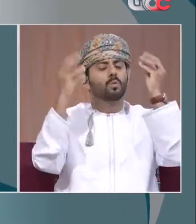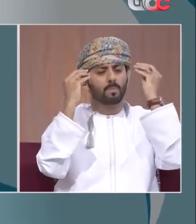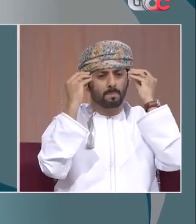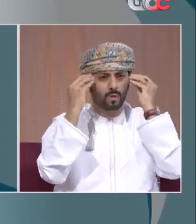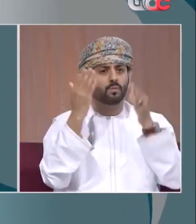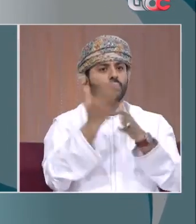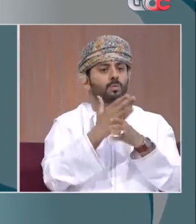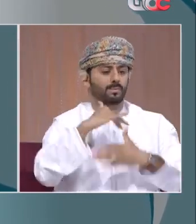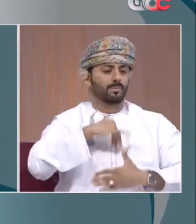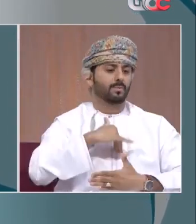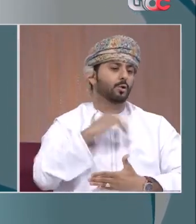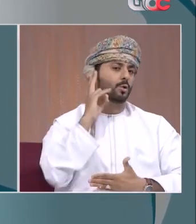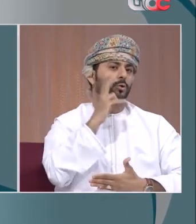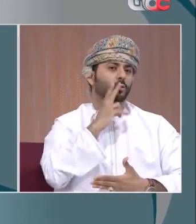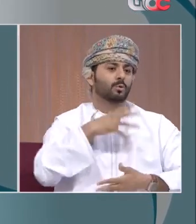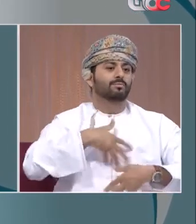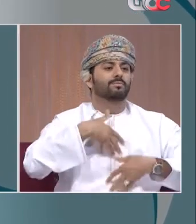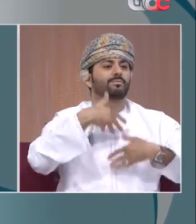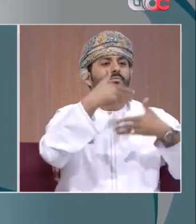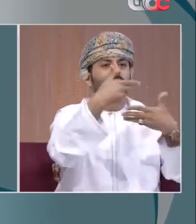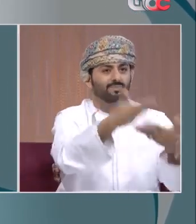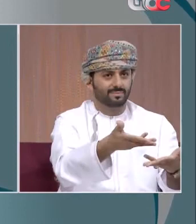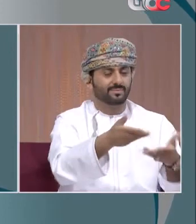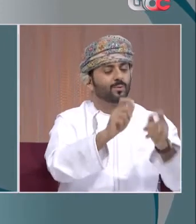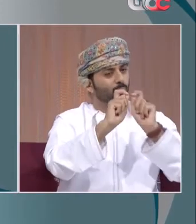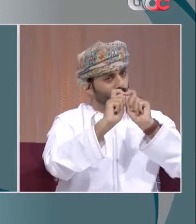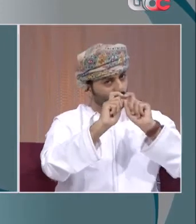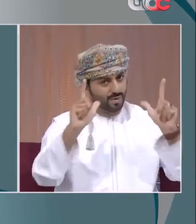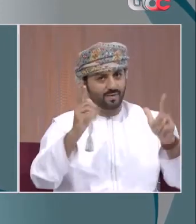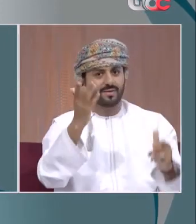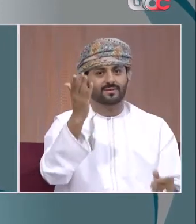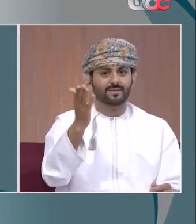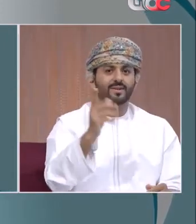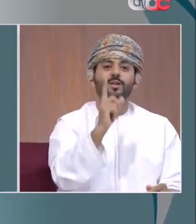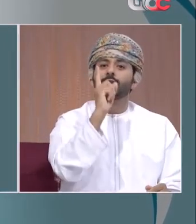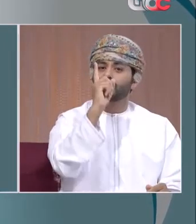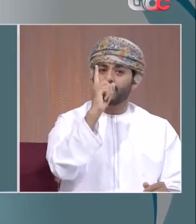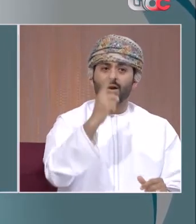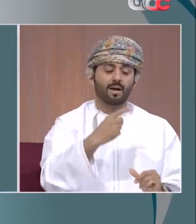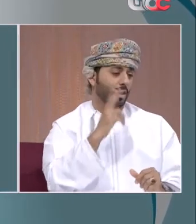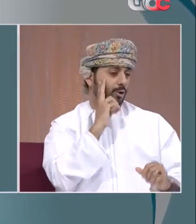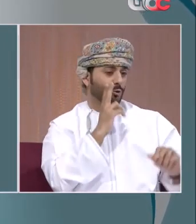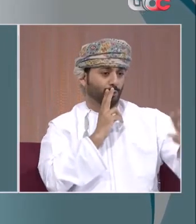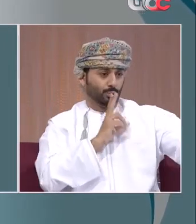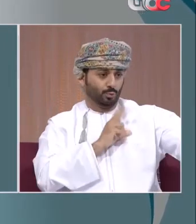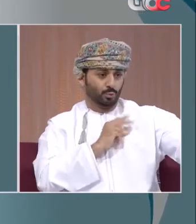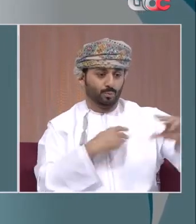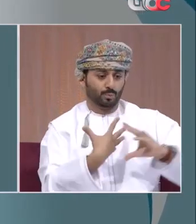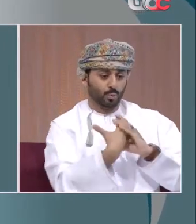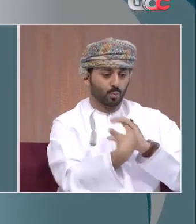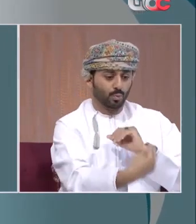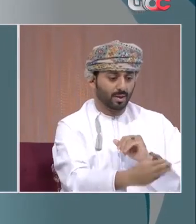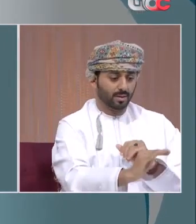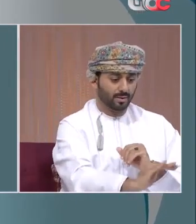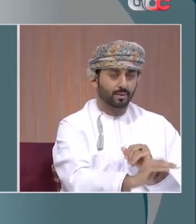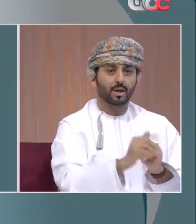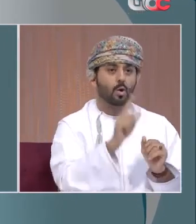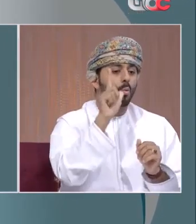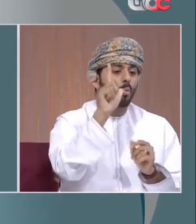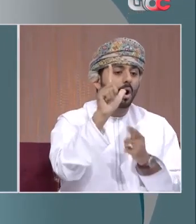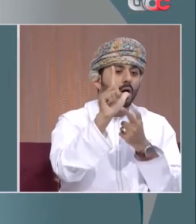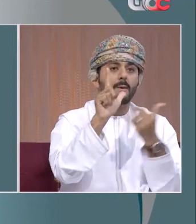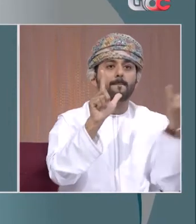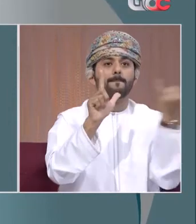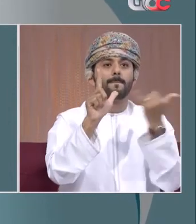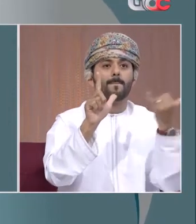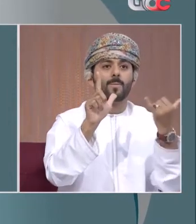أيضا في جميع المؤتمرات سواء في السويد أو أي مناطق، وأيضا ممتاز. ويجب على الأسر